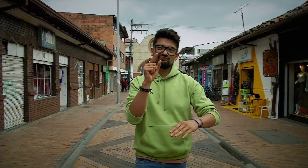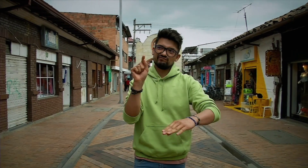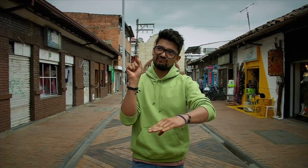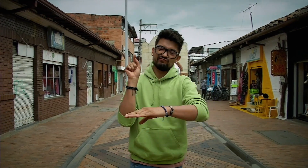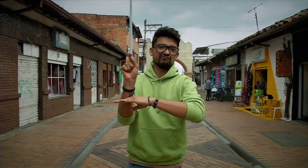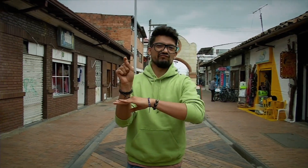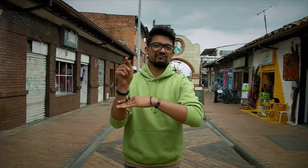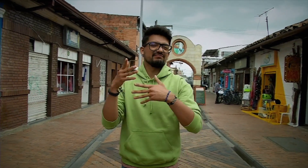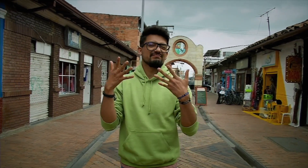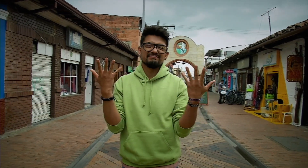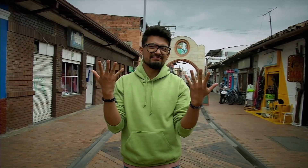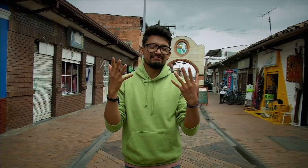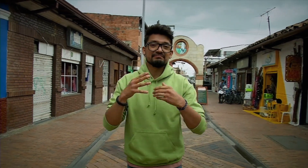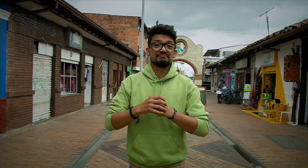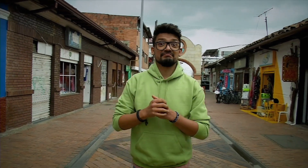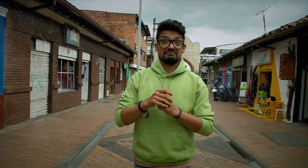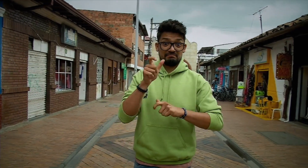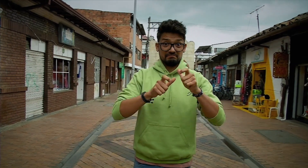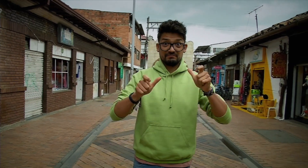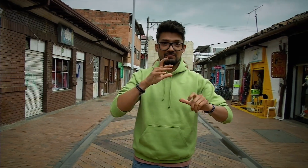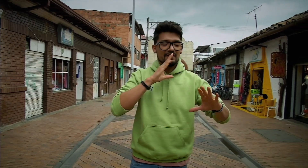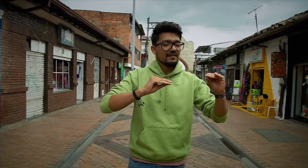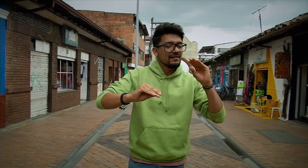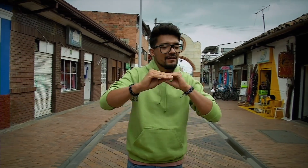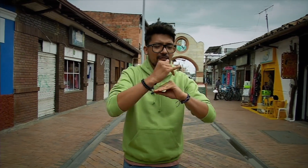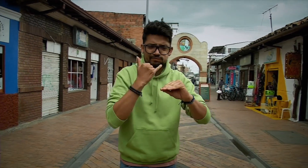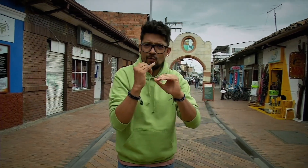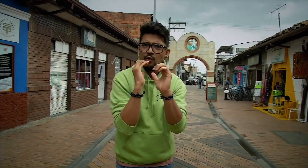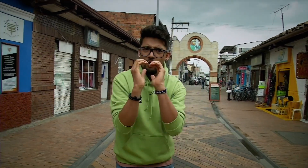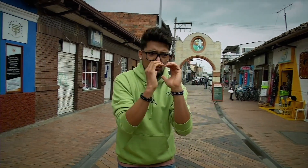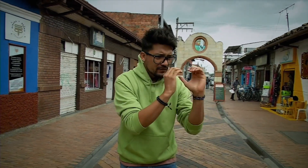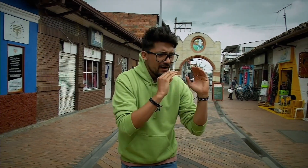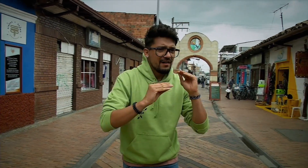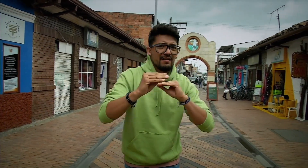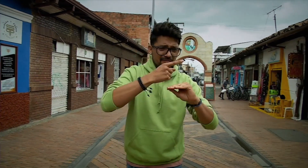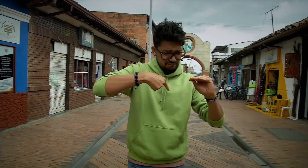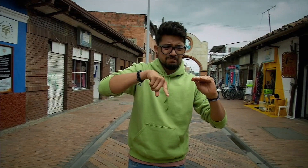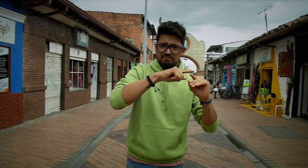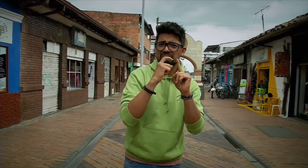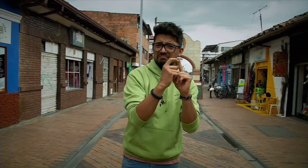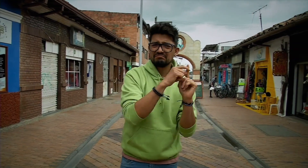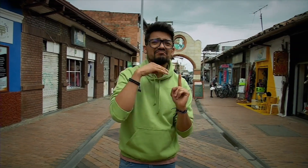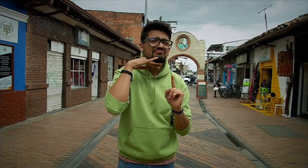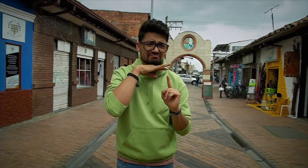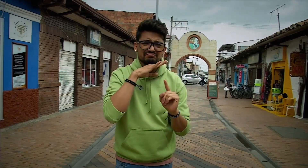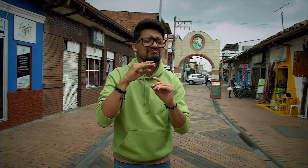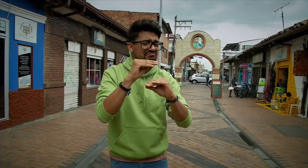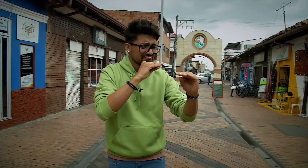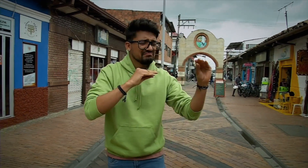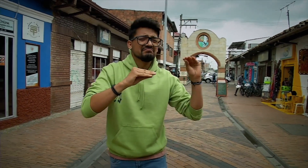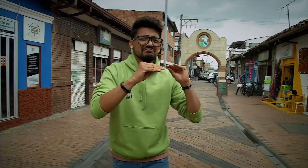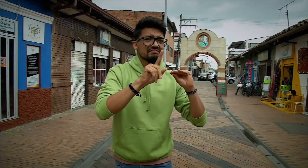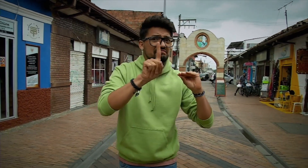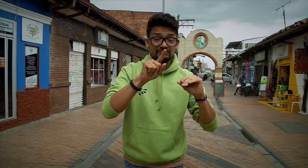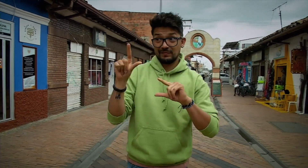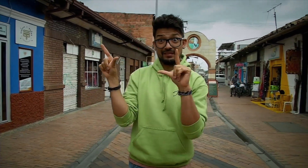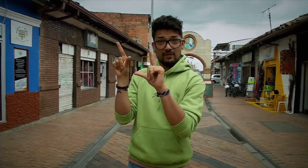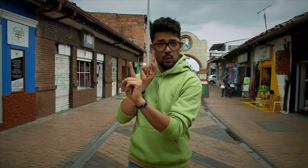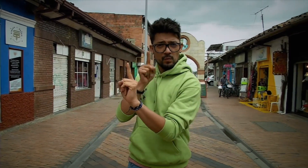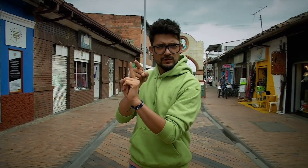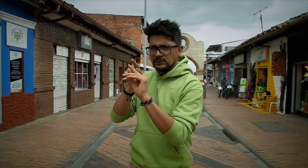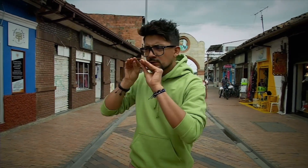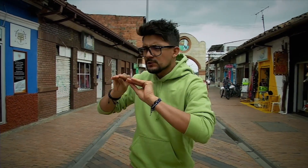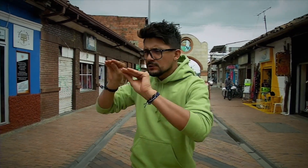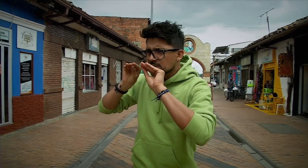Una crítica frecuente es que entre esas palabras que usamos para comunicarnos están las groserías o el lenguaje vulgar. Y aunque